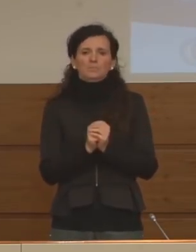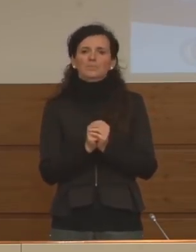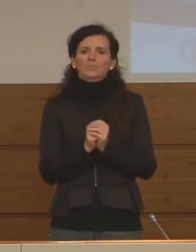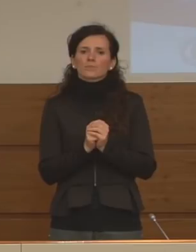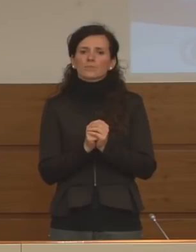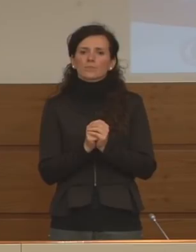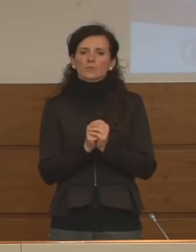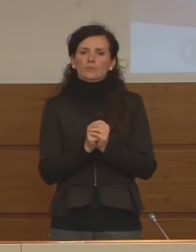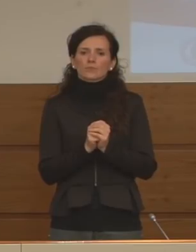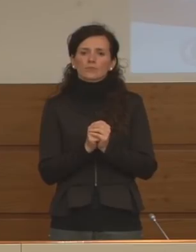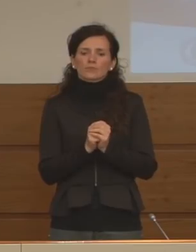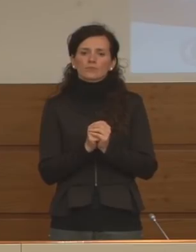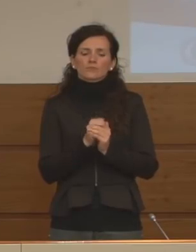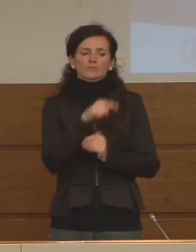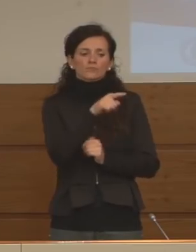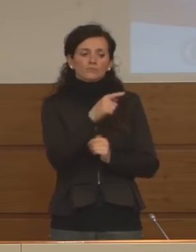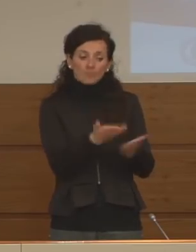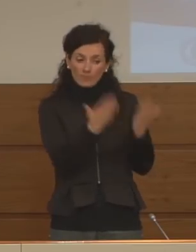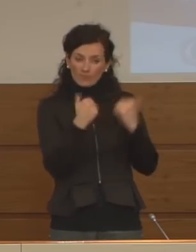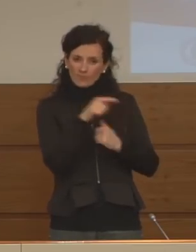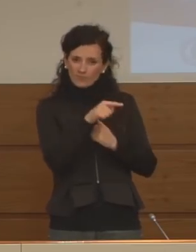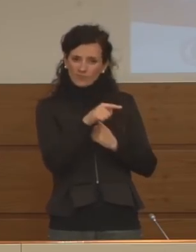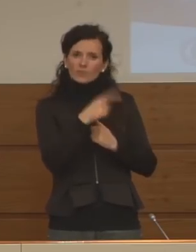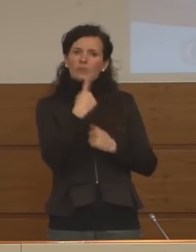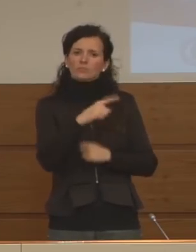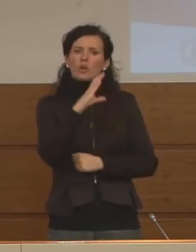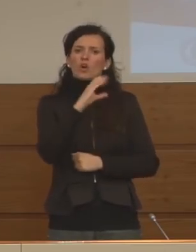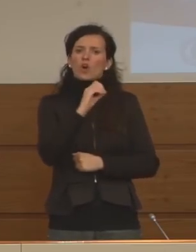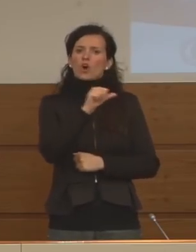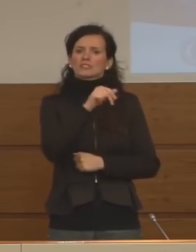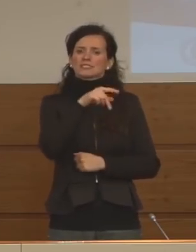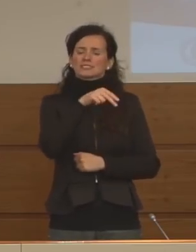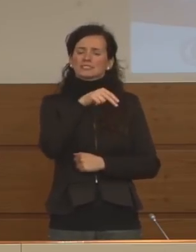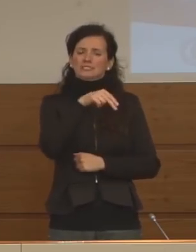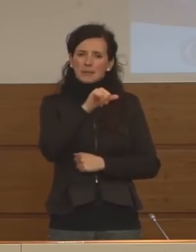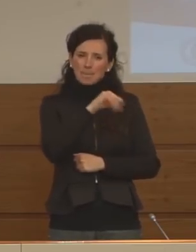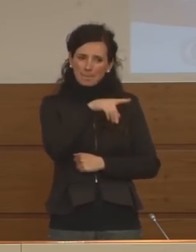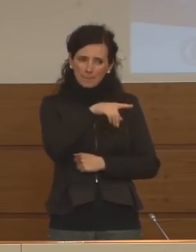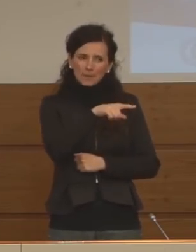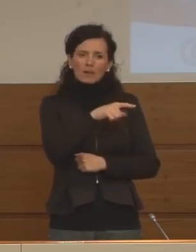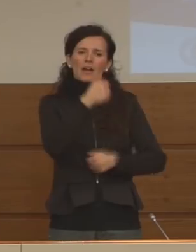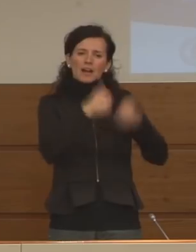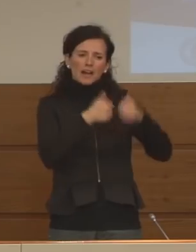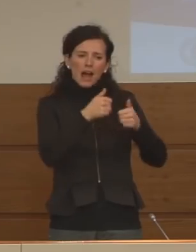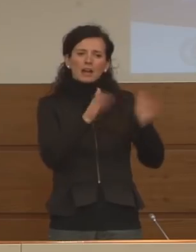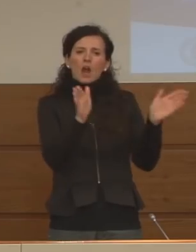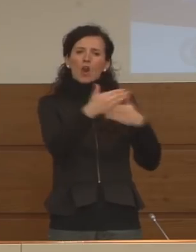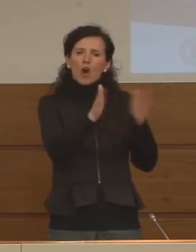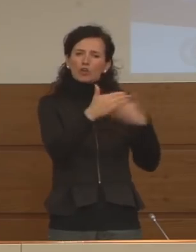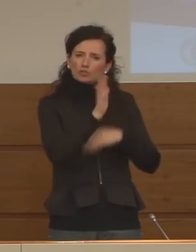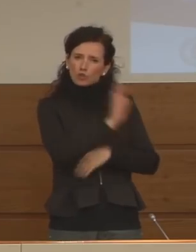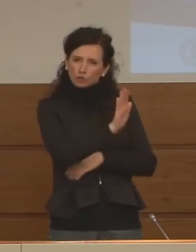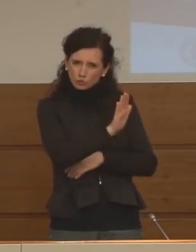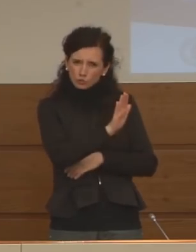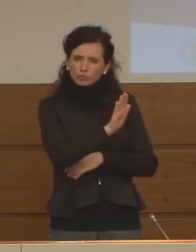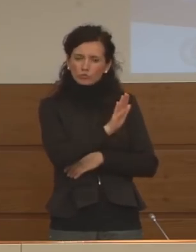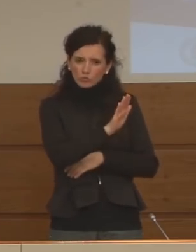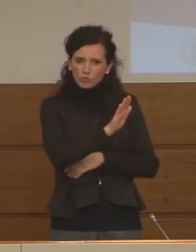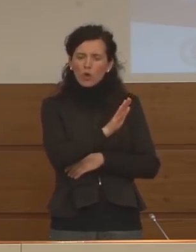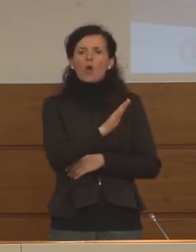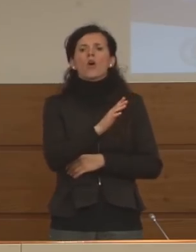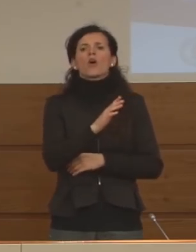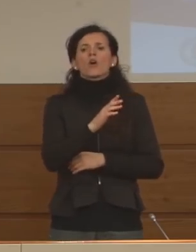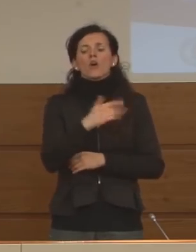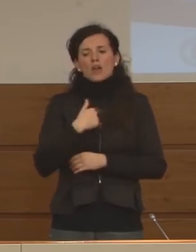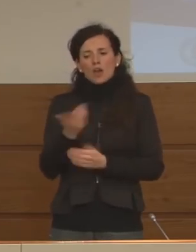dei lotti di cui alla gara consip e quelli che acquisiamo direttamente per la verità ne abbiamo anche un